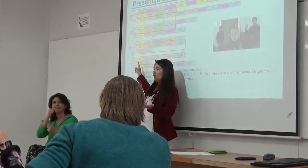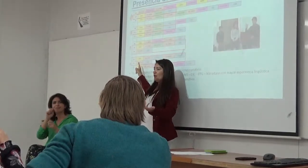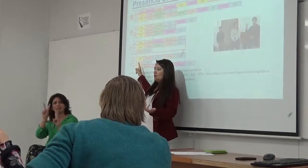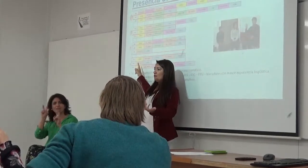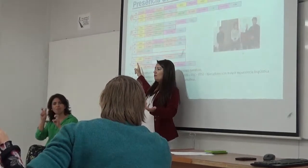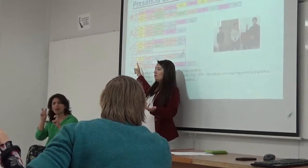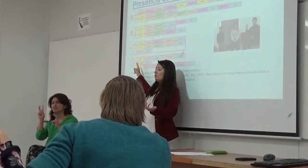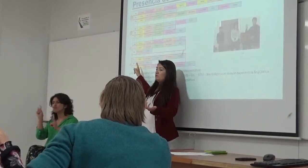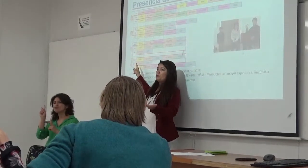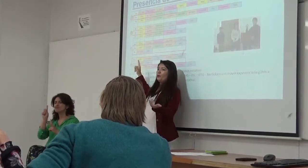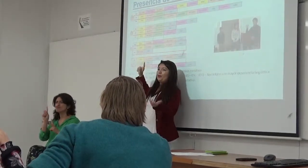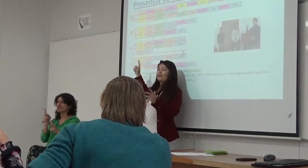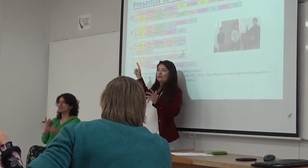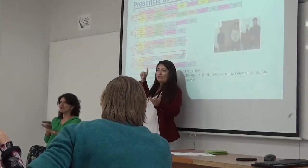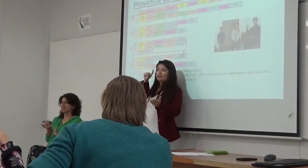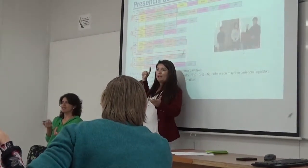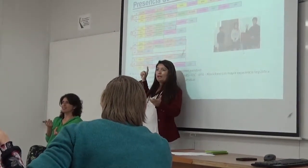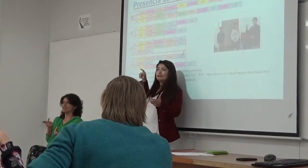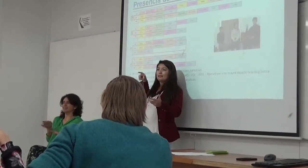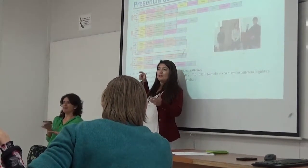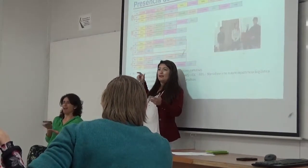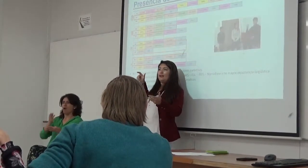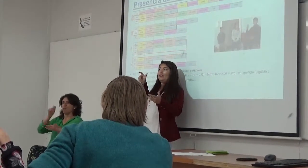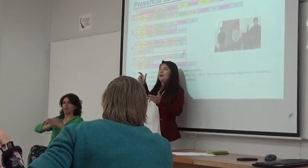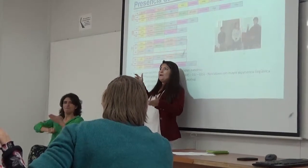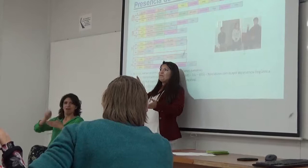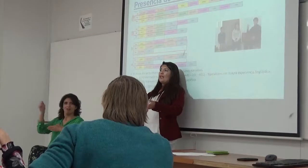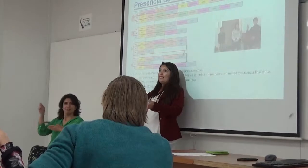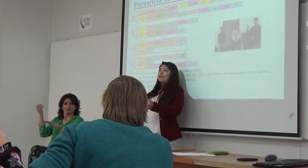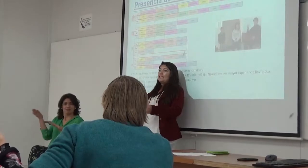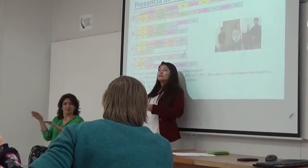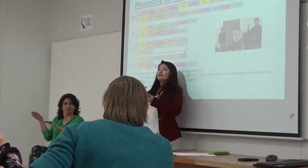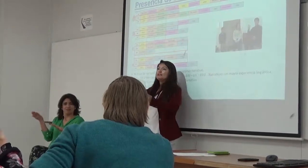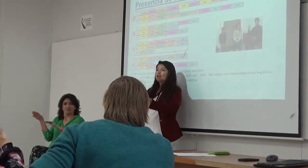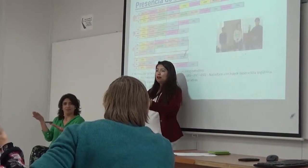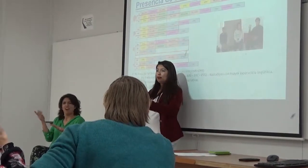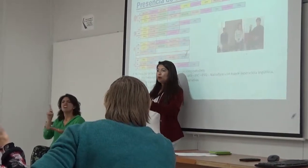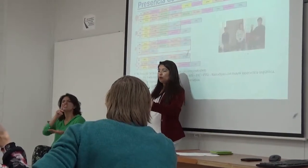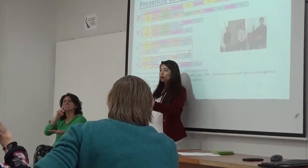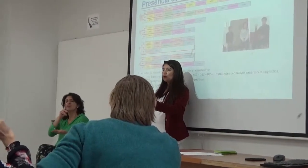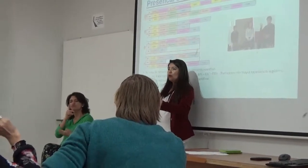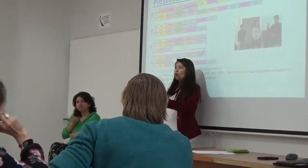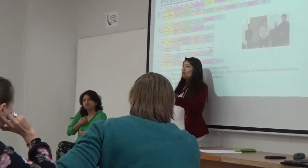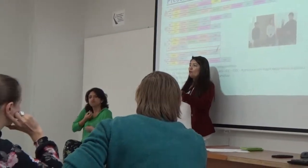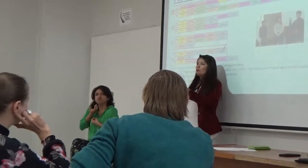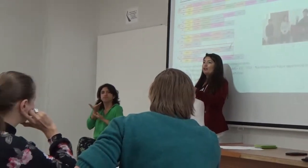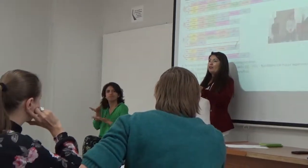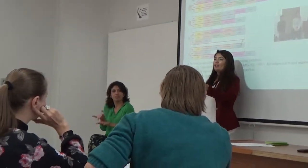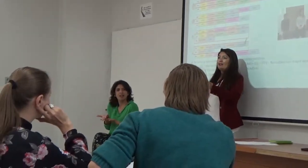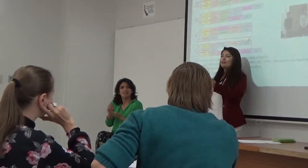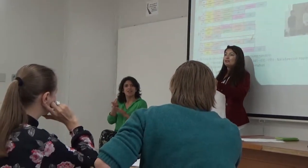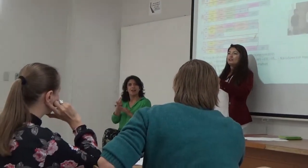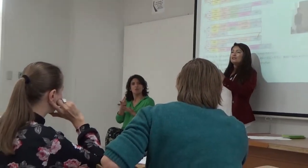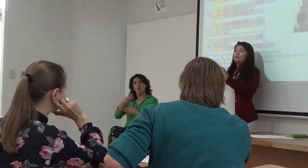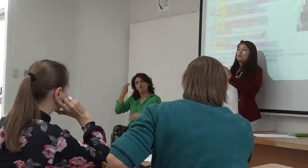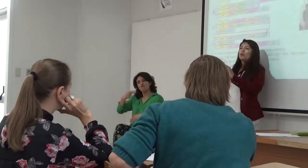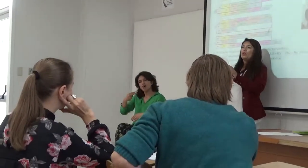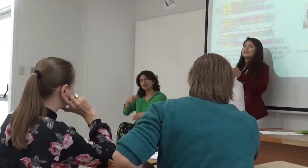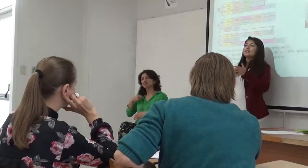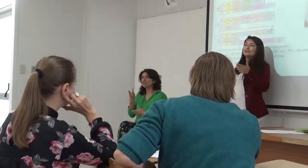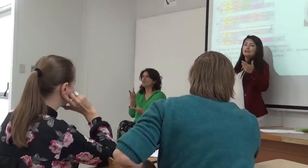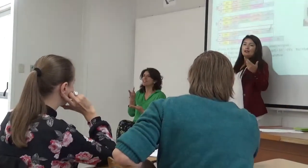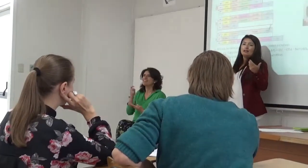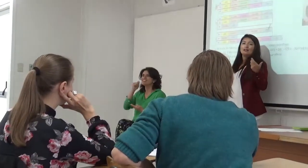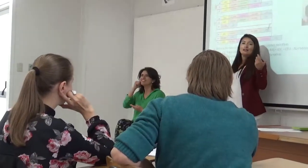evaluación por la valoración que hace quien expresa el discurso, o bien porque el texto en sí mismo